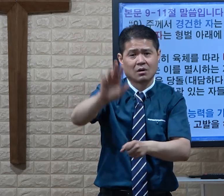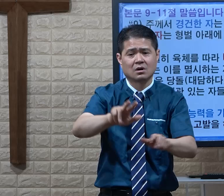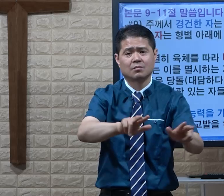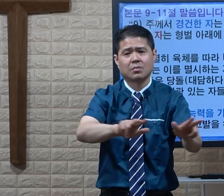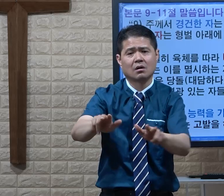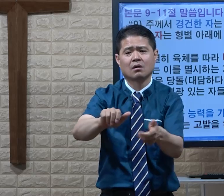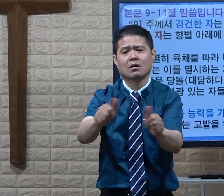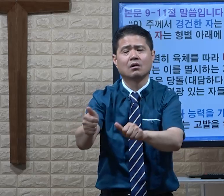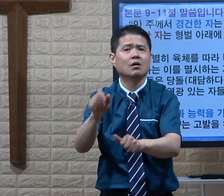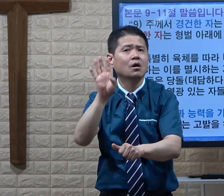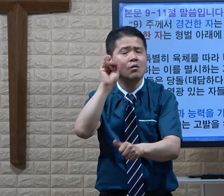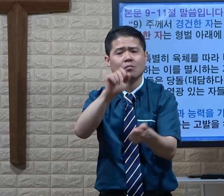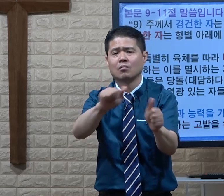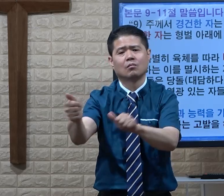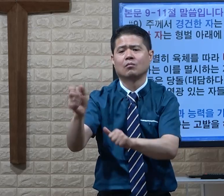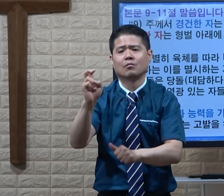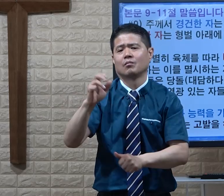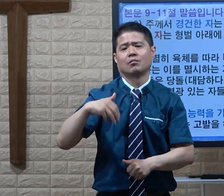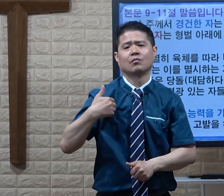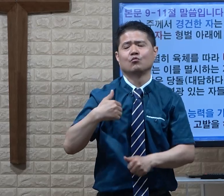심판날이 언제일지 모르지만